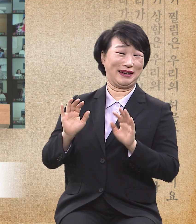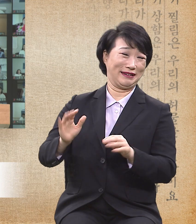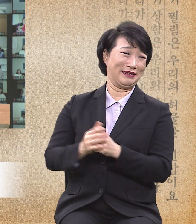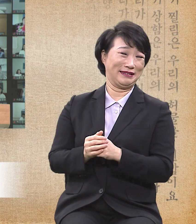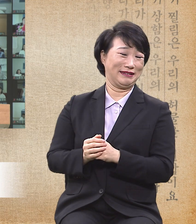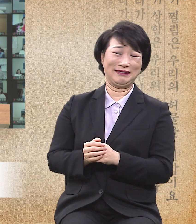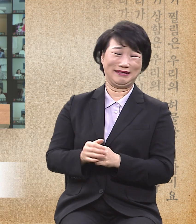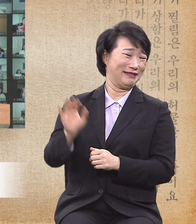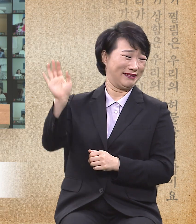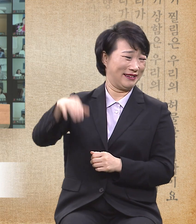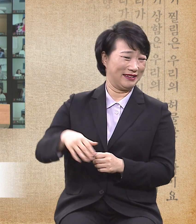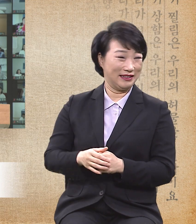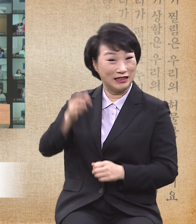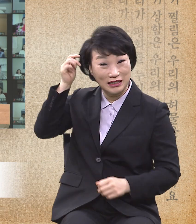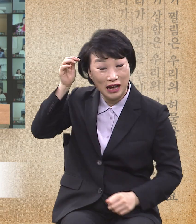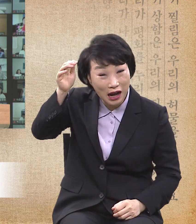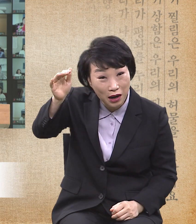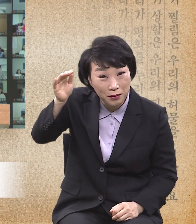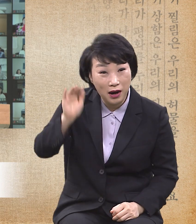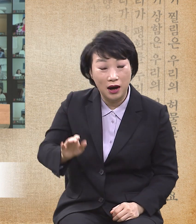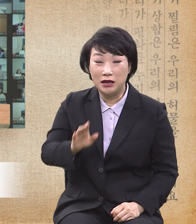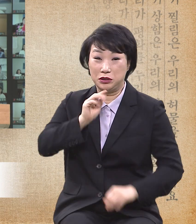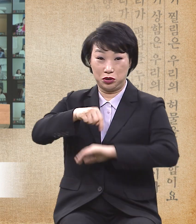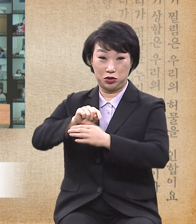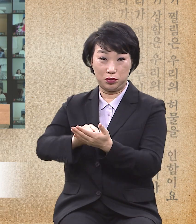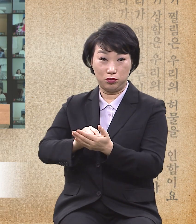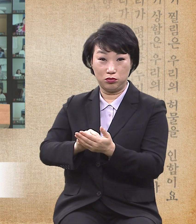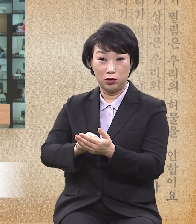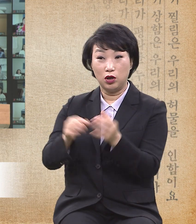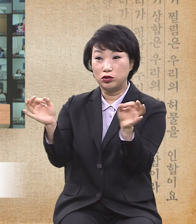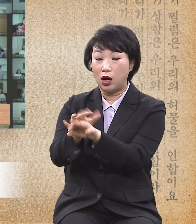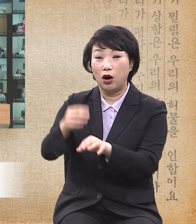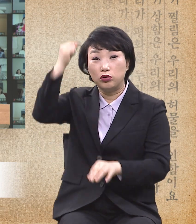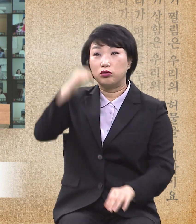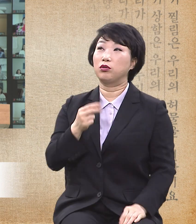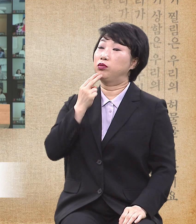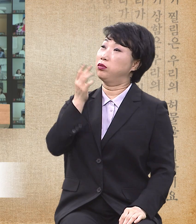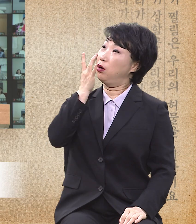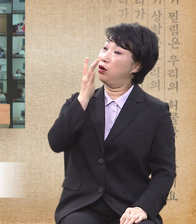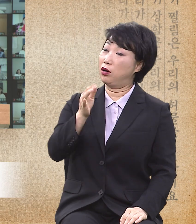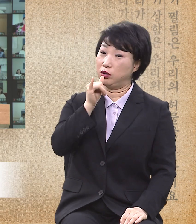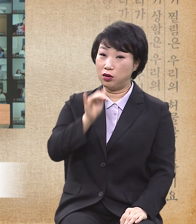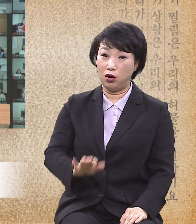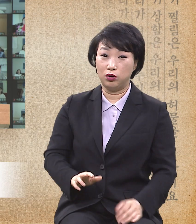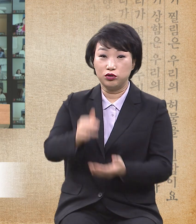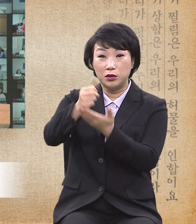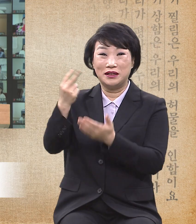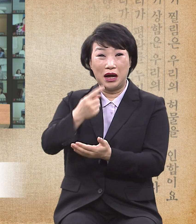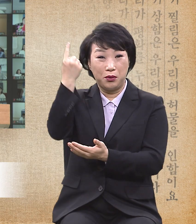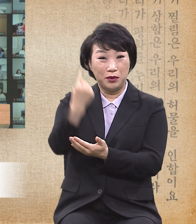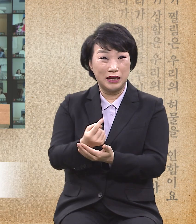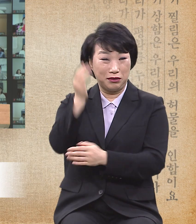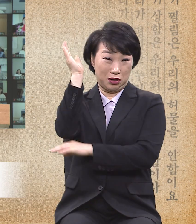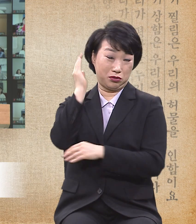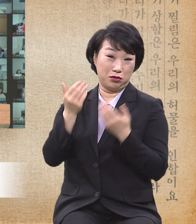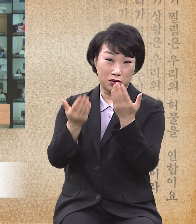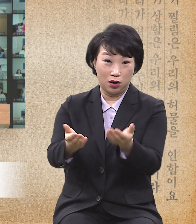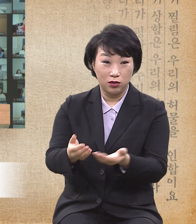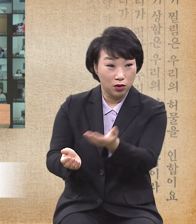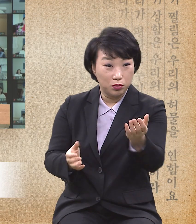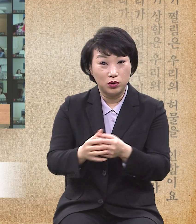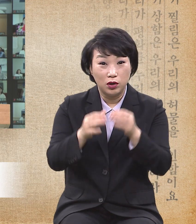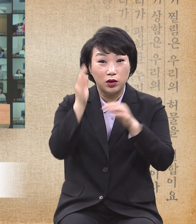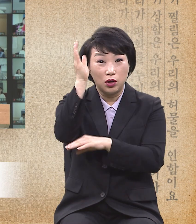그저 사모함과 진실함이 없어. 감각이 없어. 주님이 재림하신다 해도 듣기는